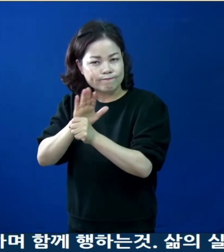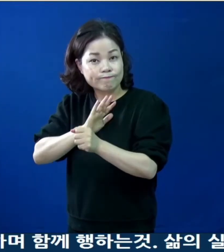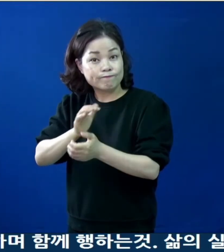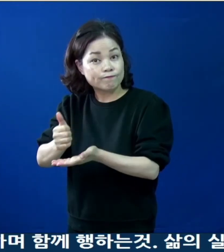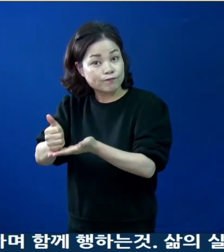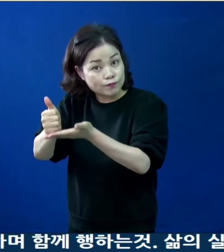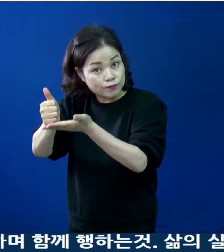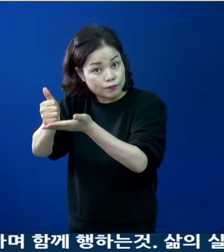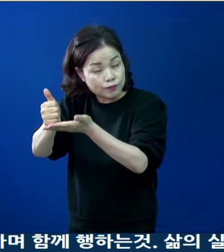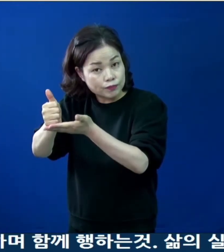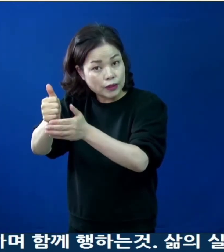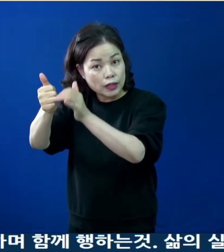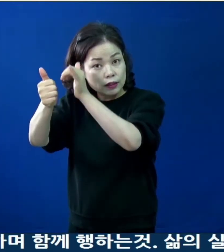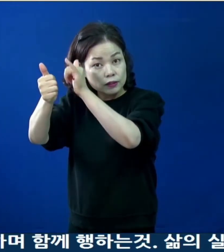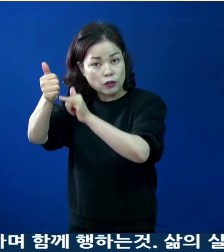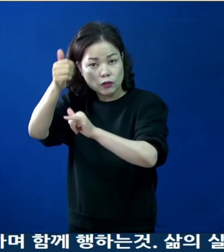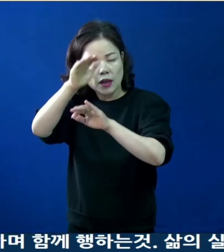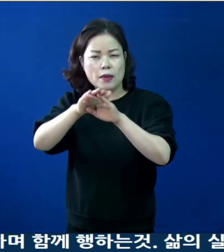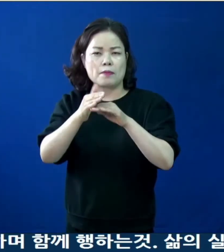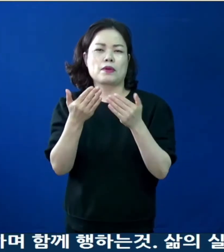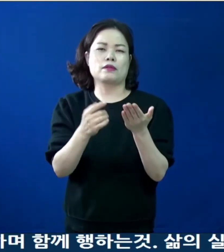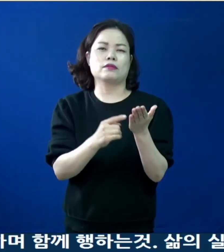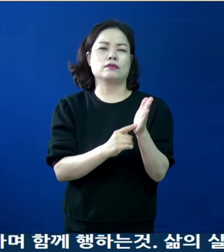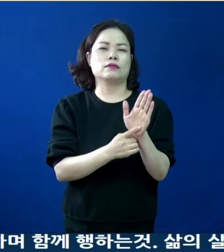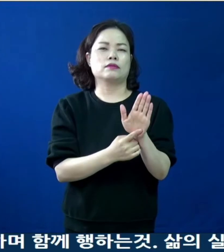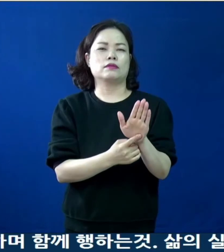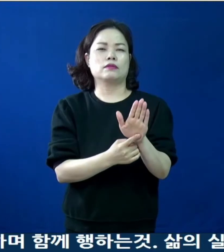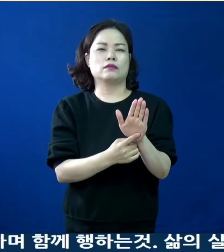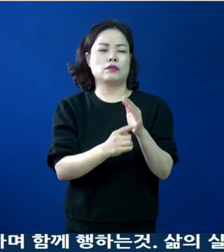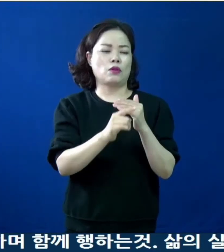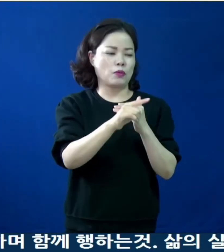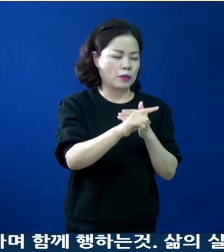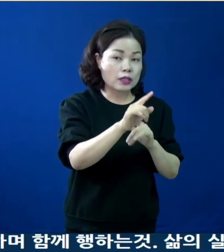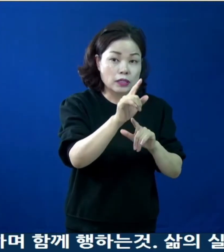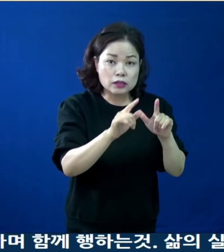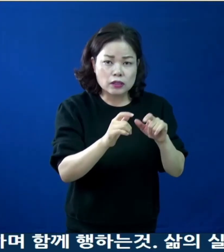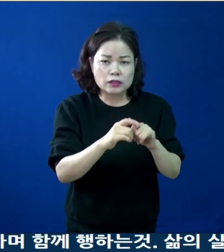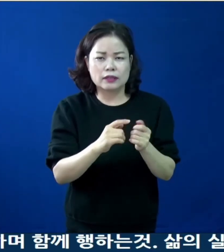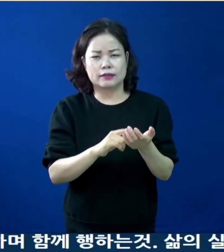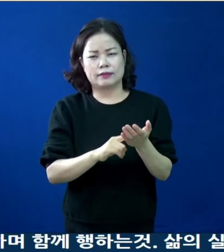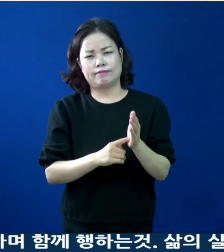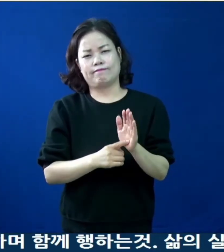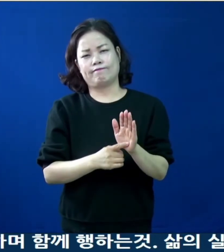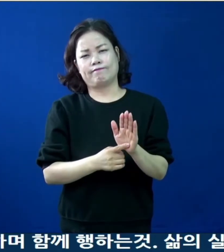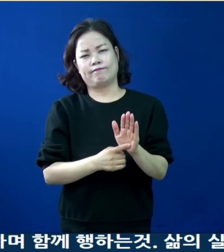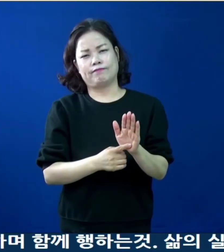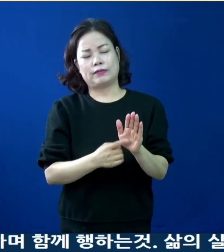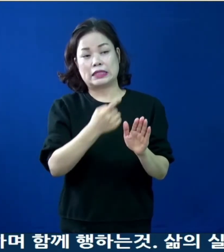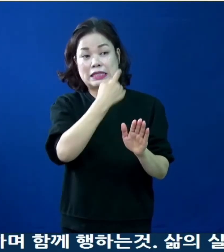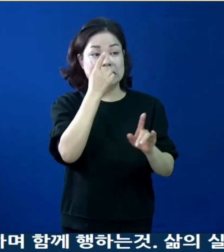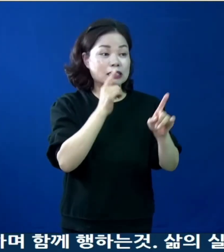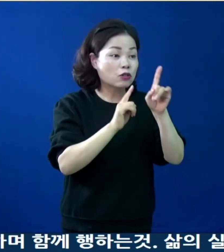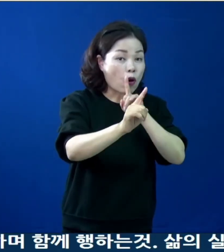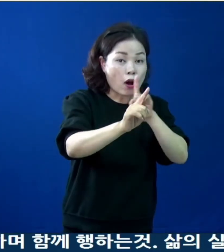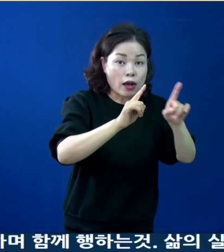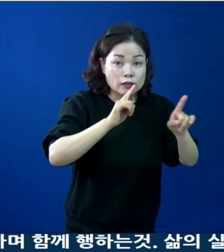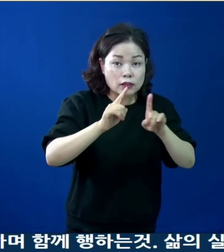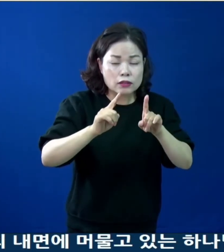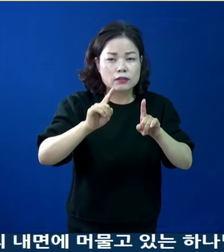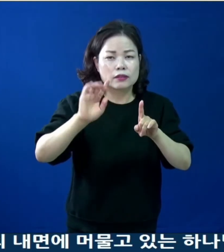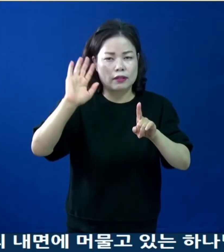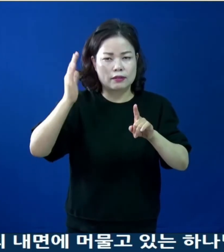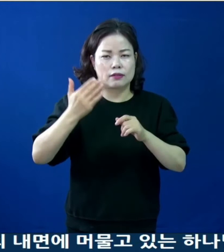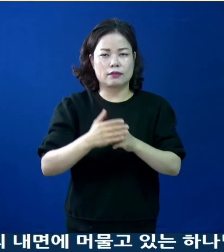드리는 것, 그것이 섬김과 예배로 드러나고 나아가 외면의 증거로 나타나야 한다는 것을 우리가 알게